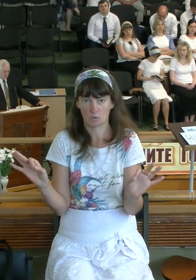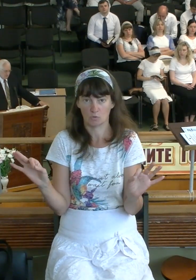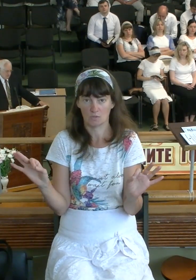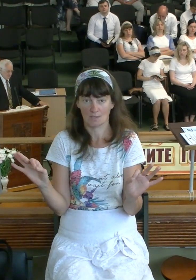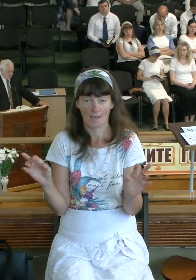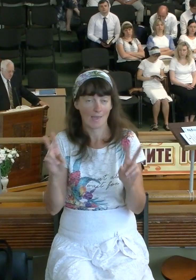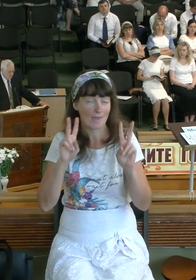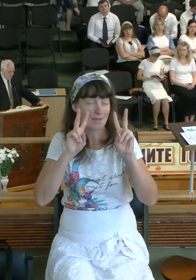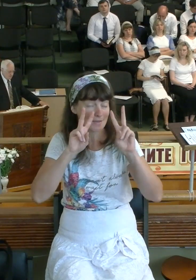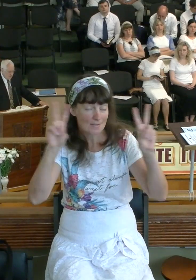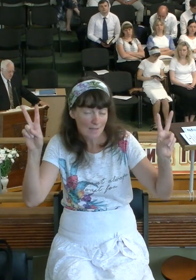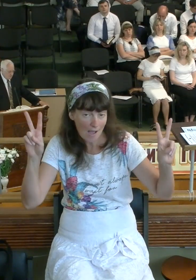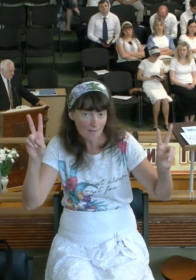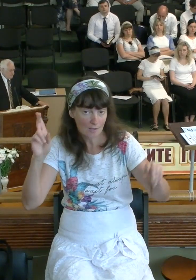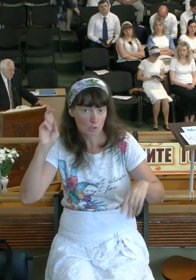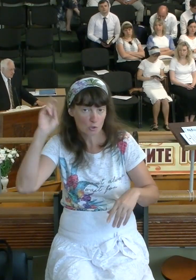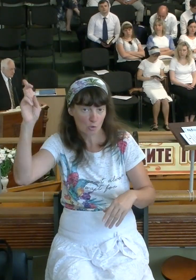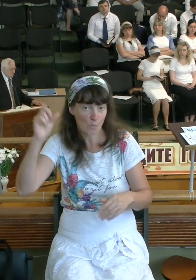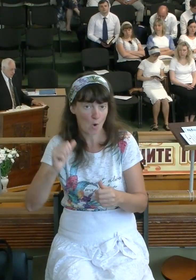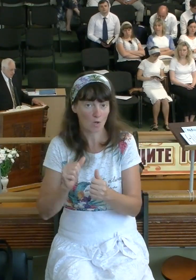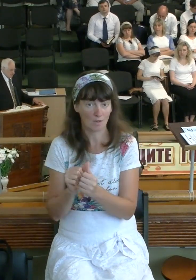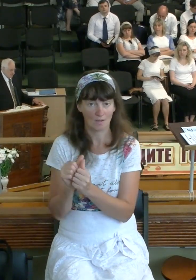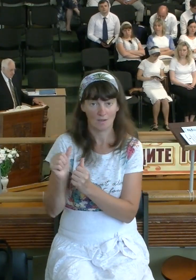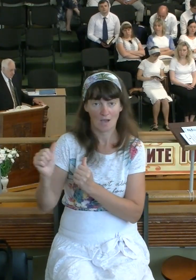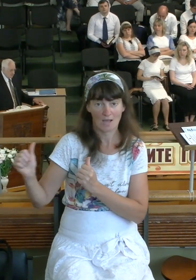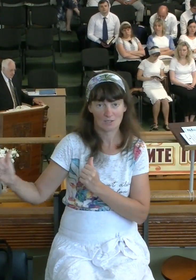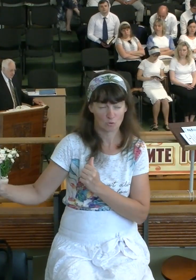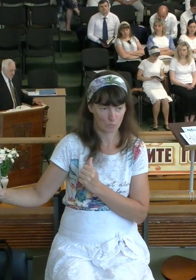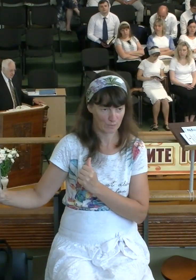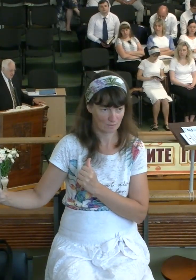него. Вы помните эту историю?